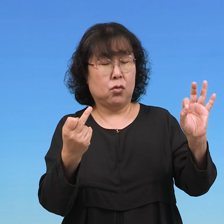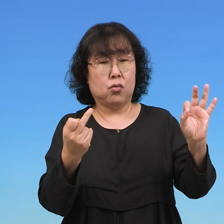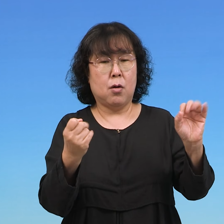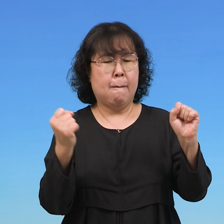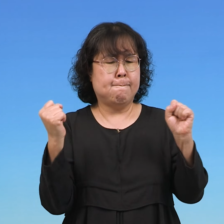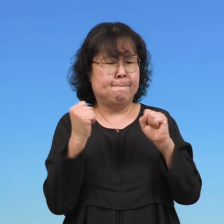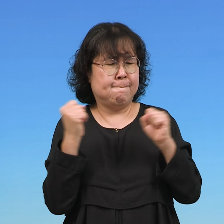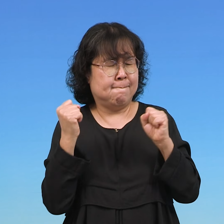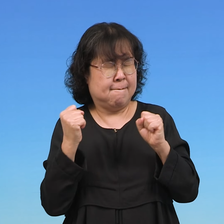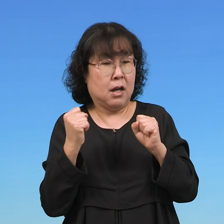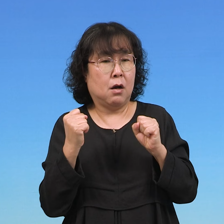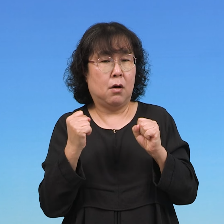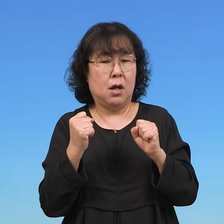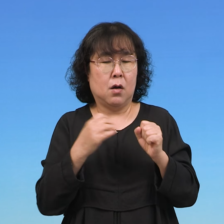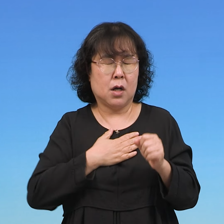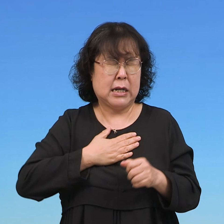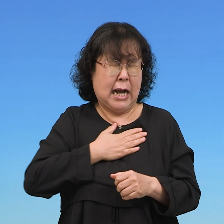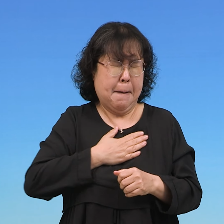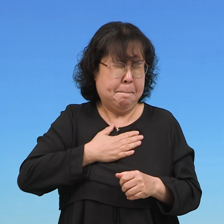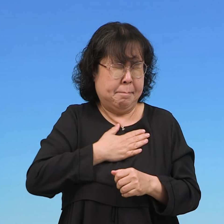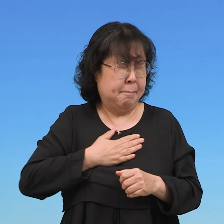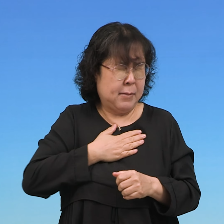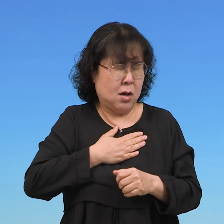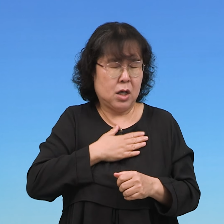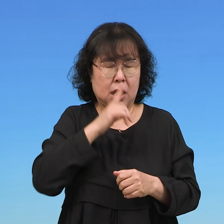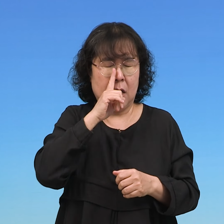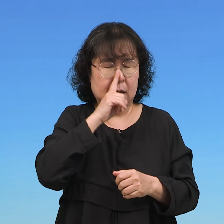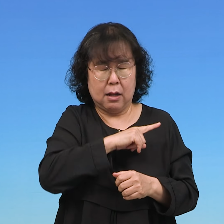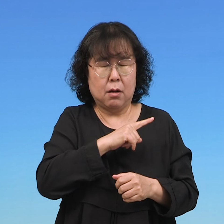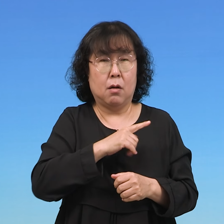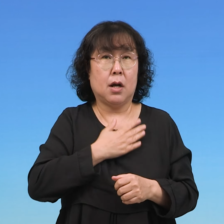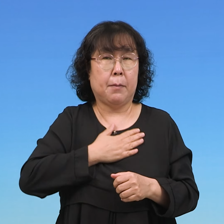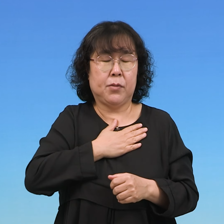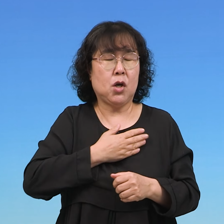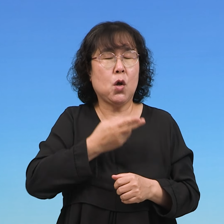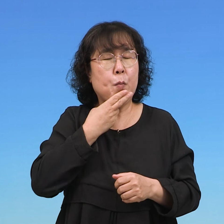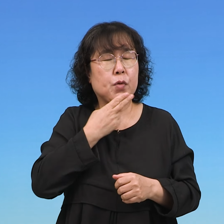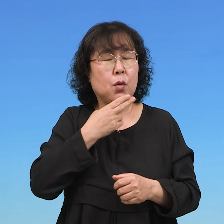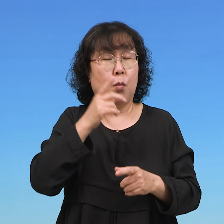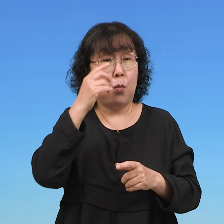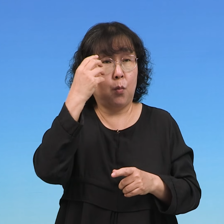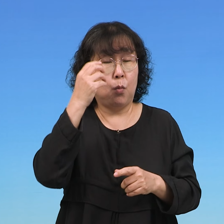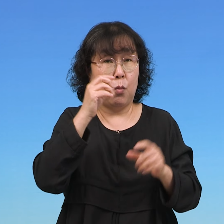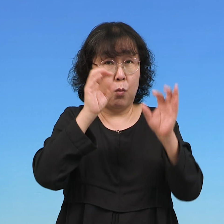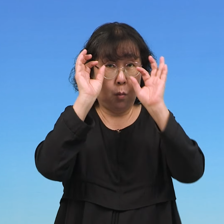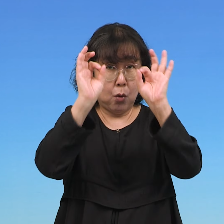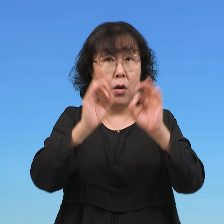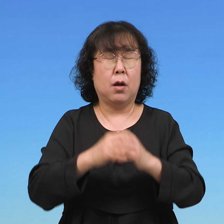섬뜩해요. 로봇을 보는 것 같아요. 감정이 드러나질 않아요.